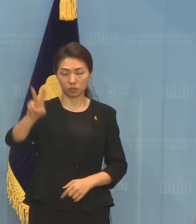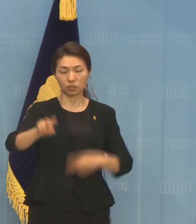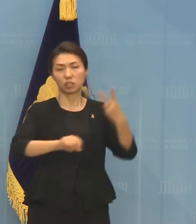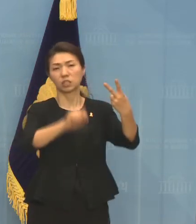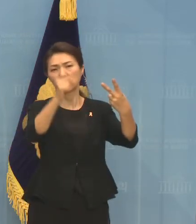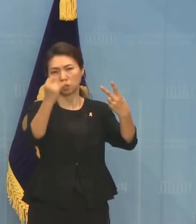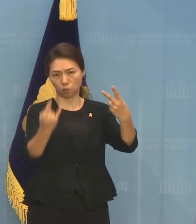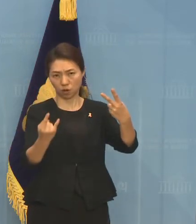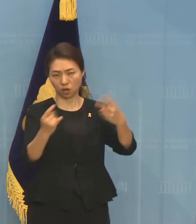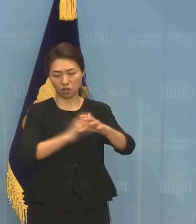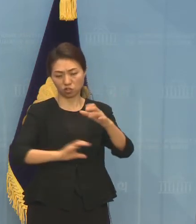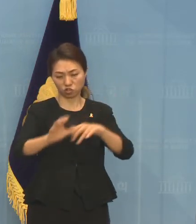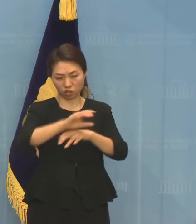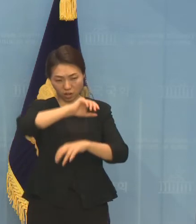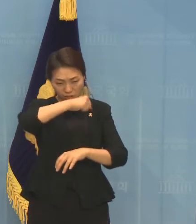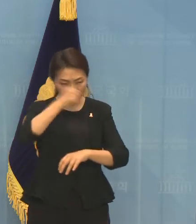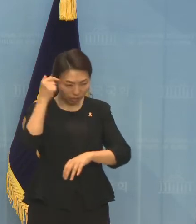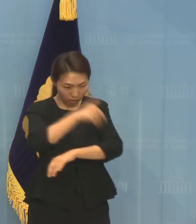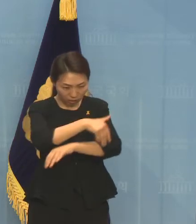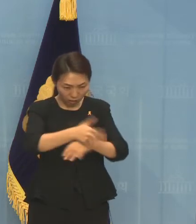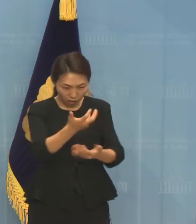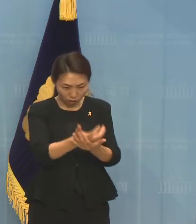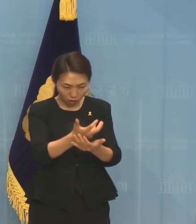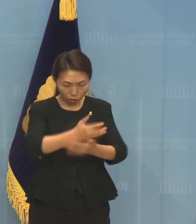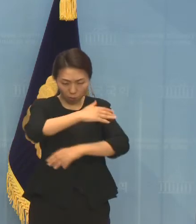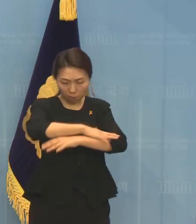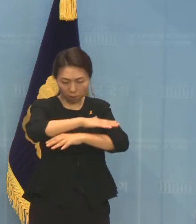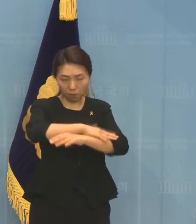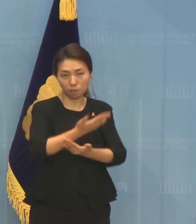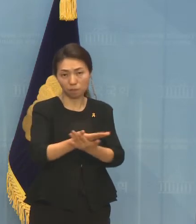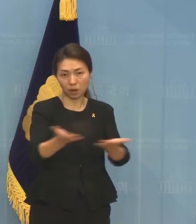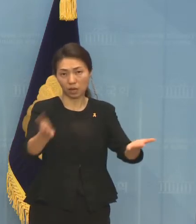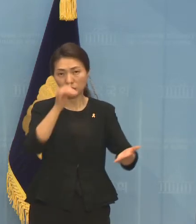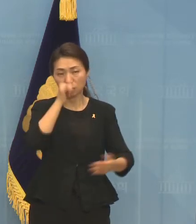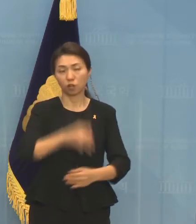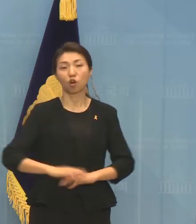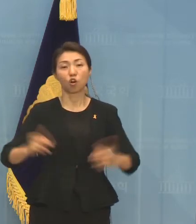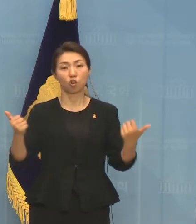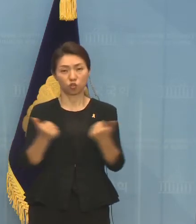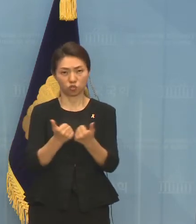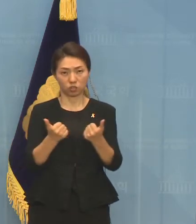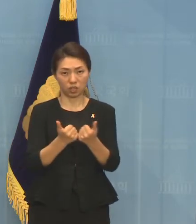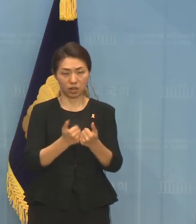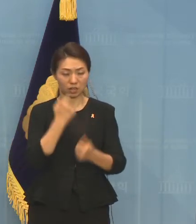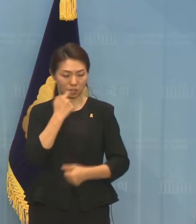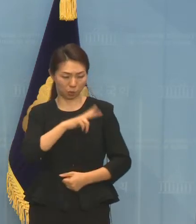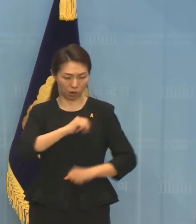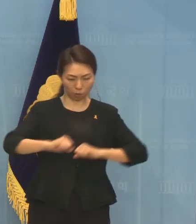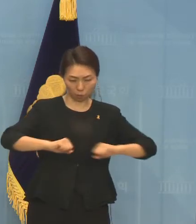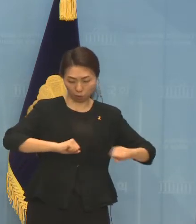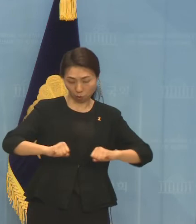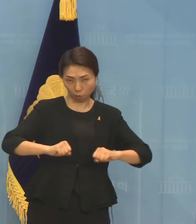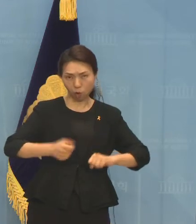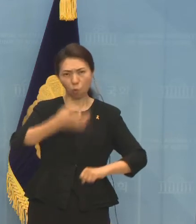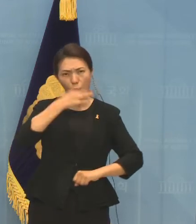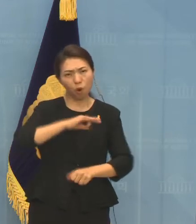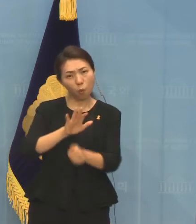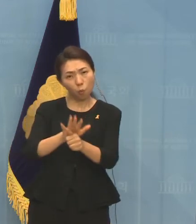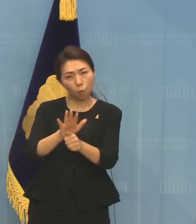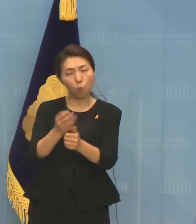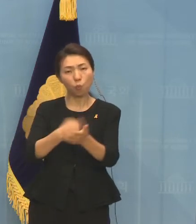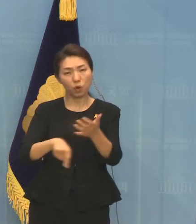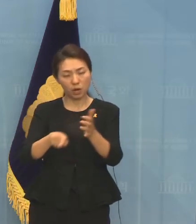동물보호법 개정을 요청하는 청원, 여성가족부 폐지를 요청하는 청원 등 총 9건이 접수되었습니다.